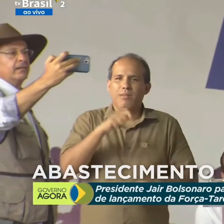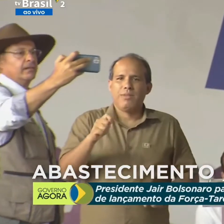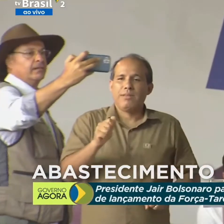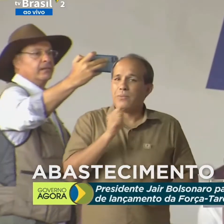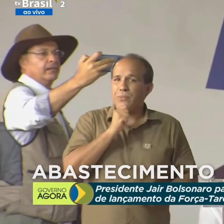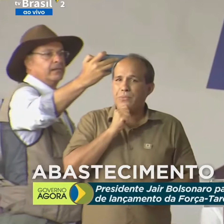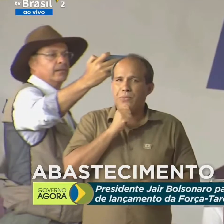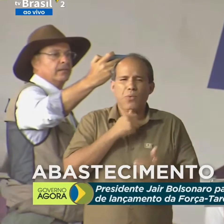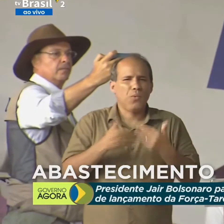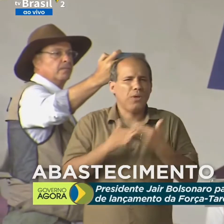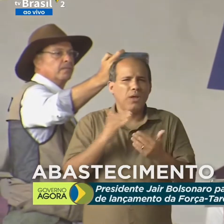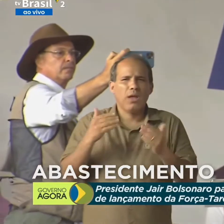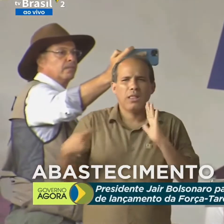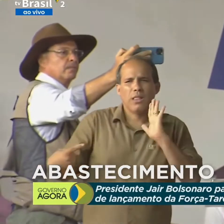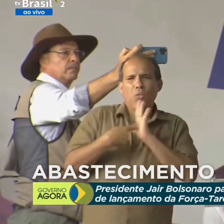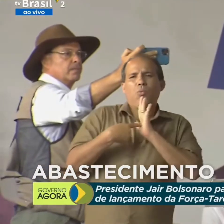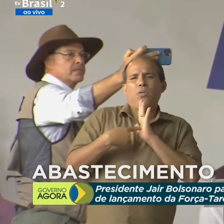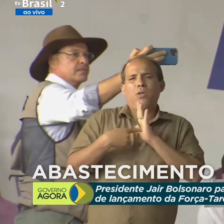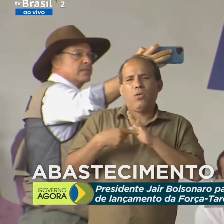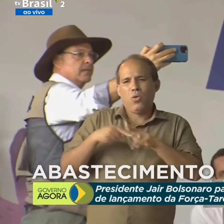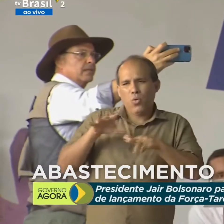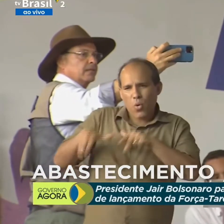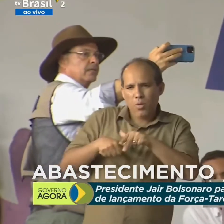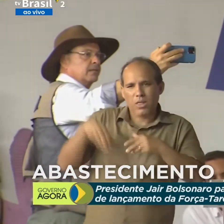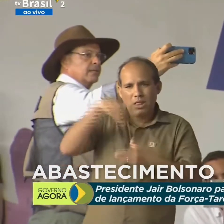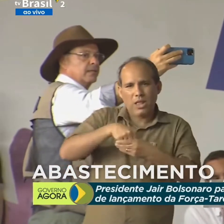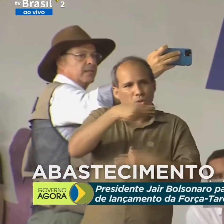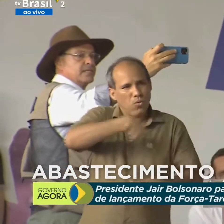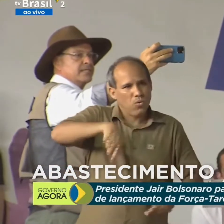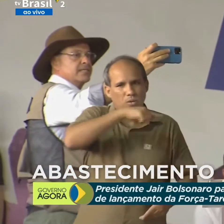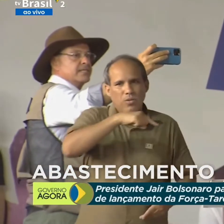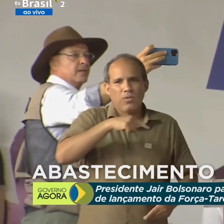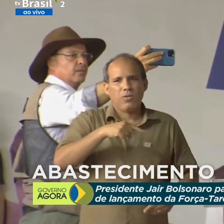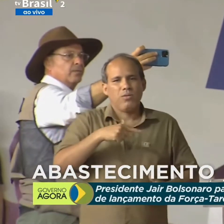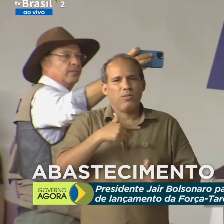3 anos e 3 meses sem qualquer denúncia de corrupção em nossos ministérios.